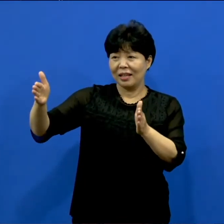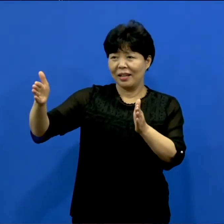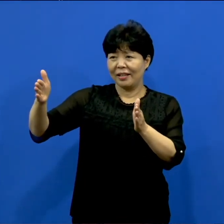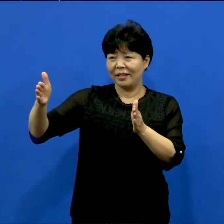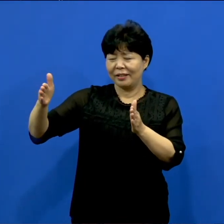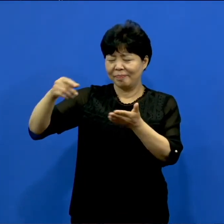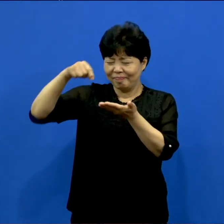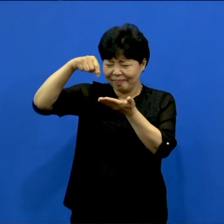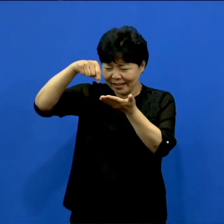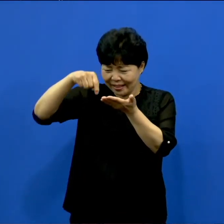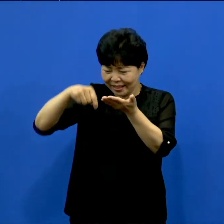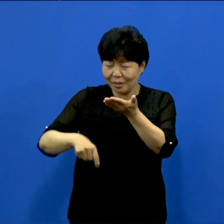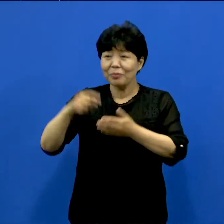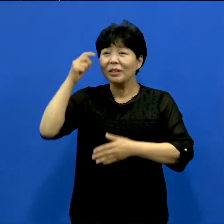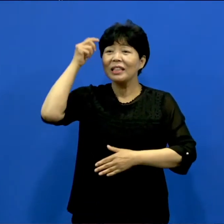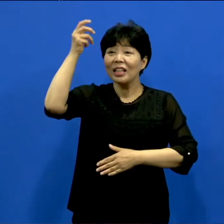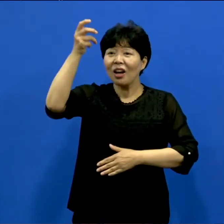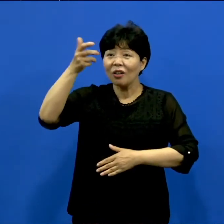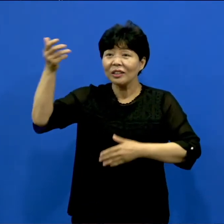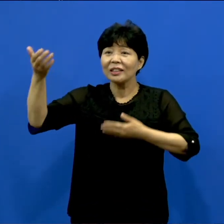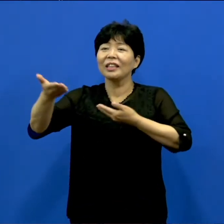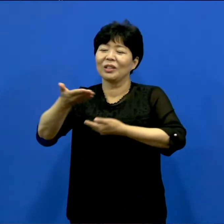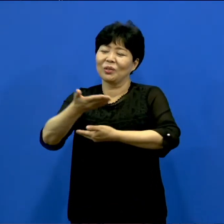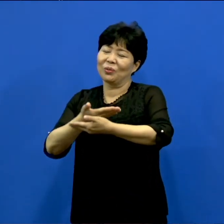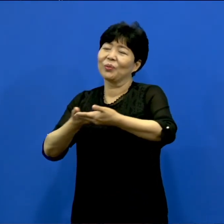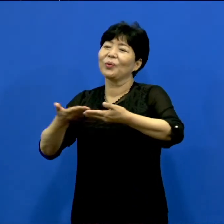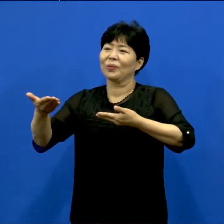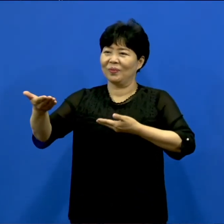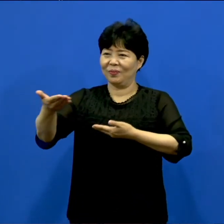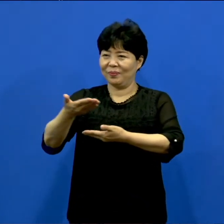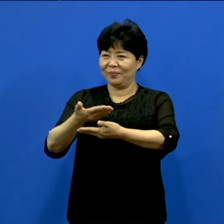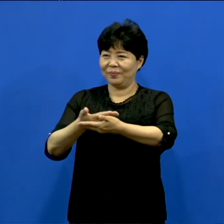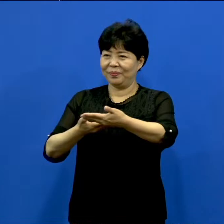영적 깊은 교감이 일어나는 거거든요.